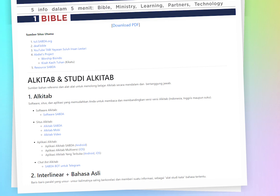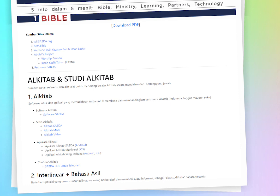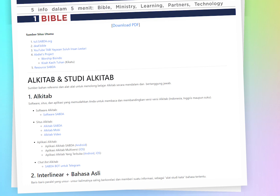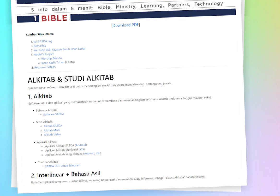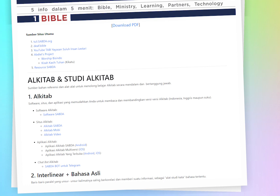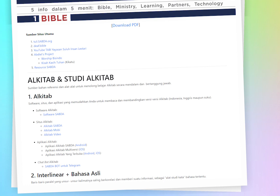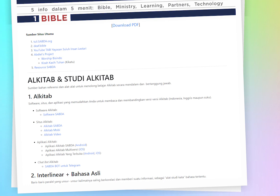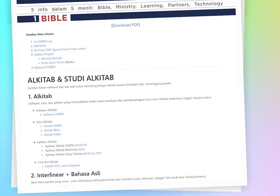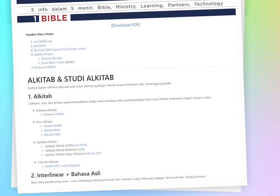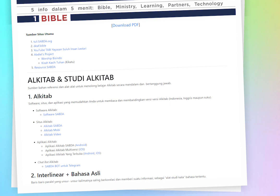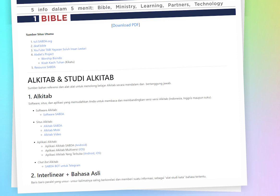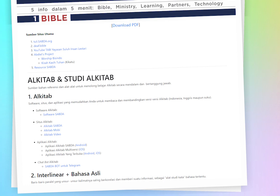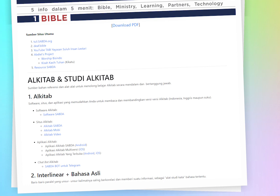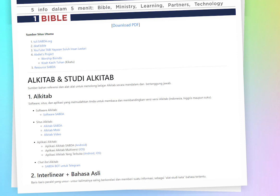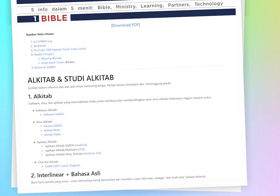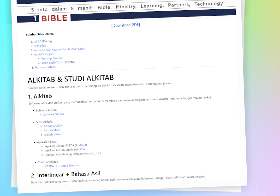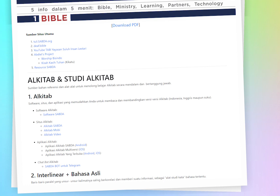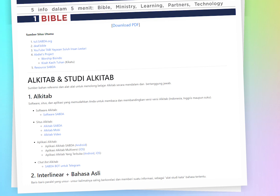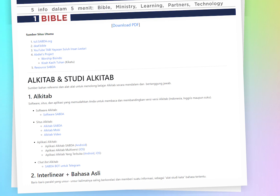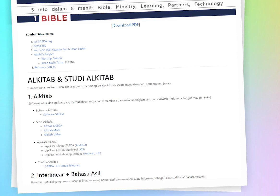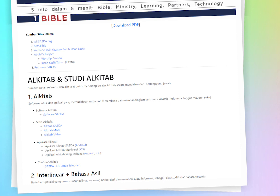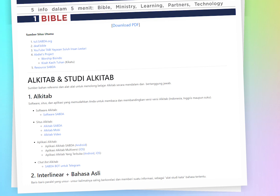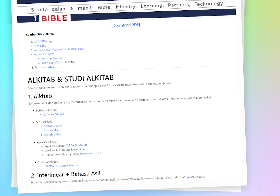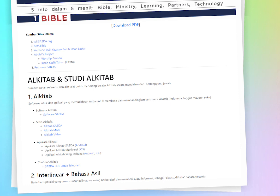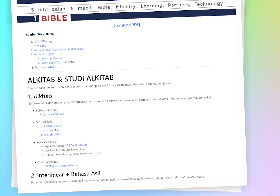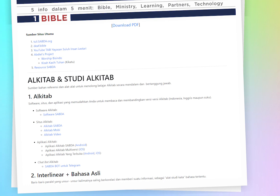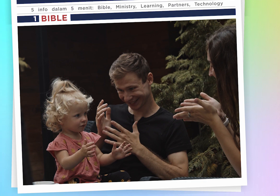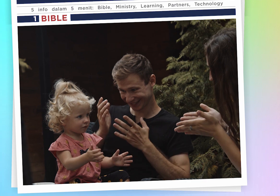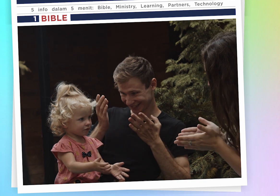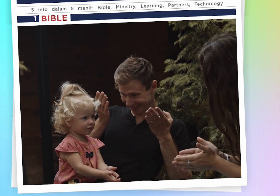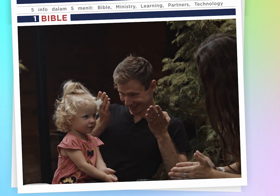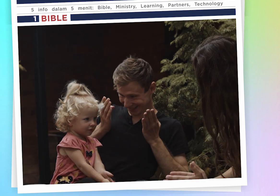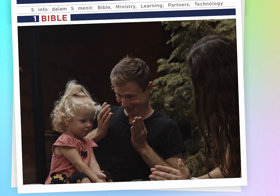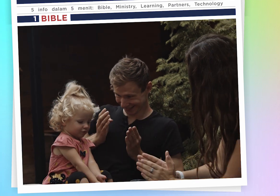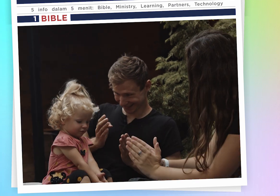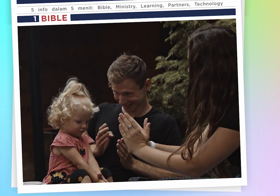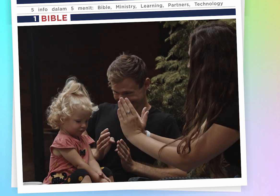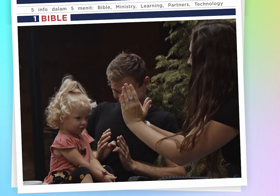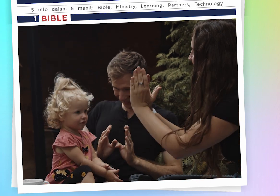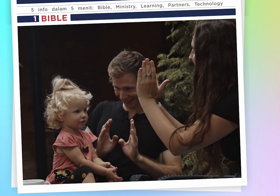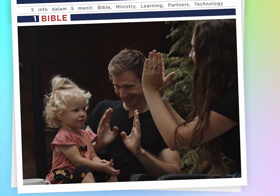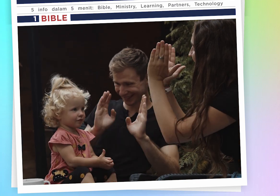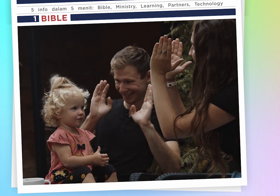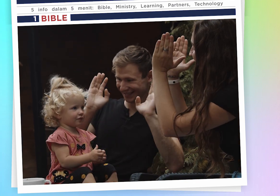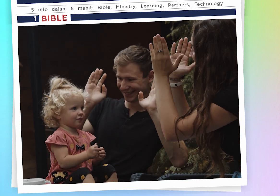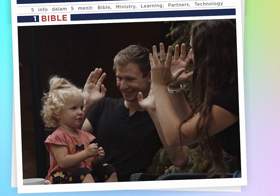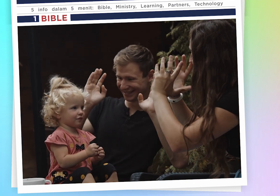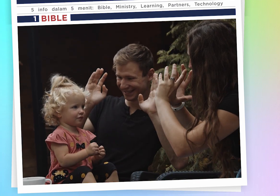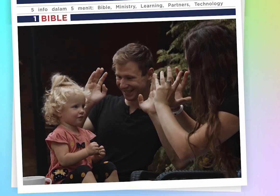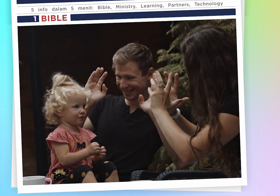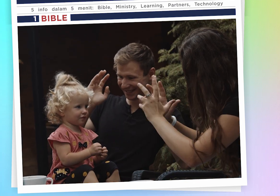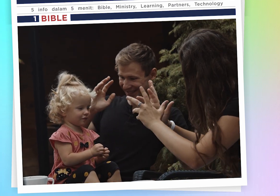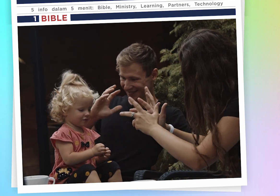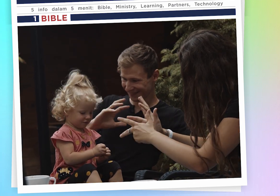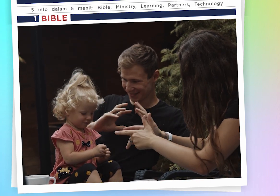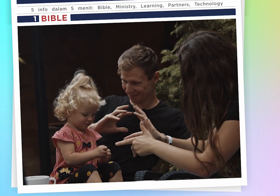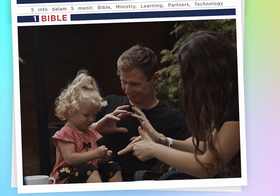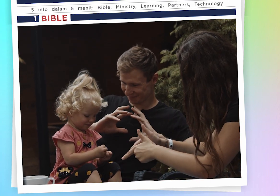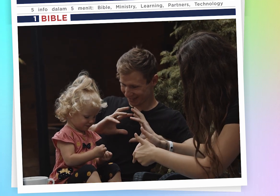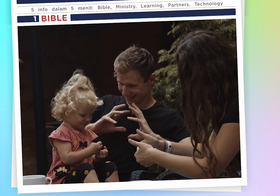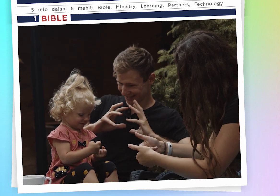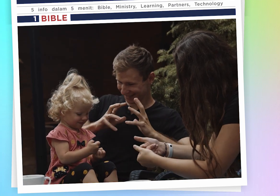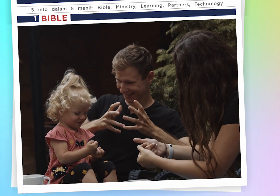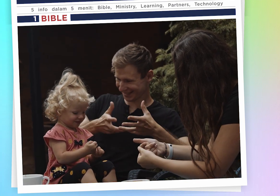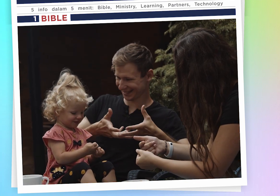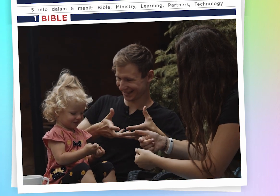diunduh format PDF-nya secara gratis. Luar biasa bukan? Firman Tuhan sungguh hidup dan siap menjangkau anggota keluarga,